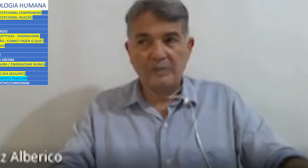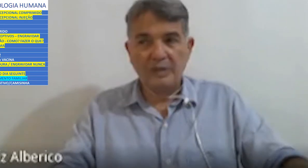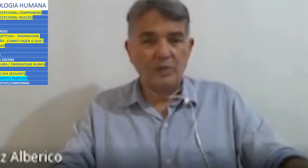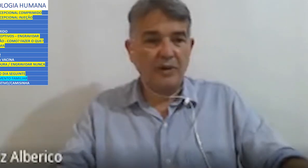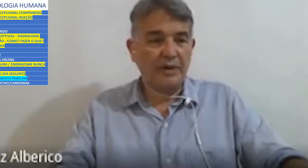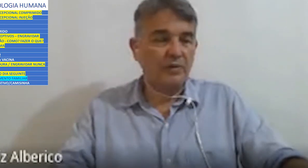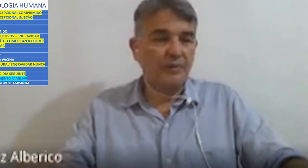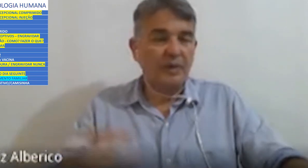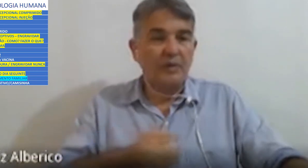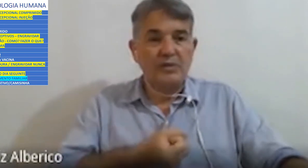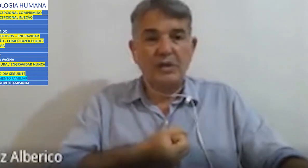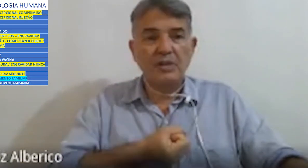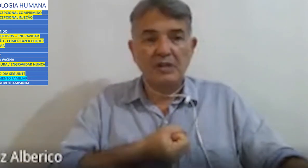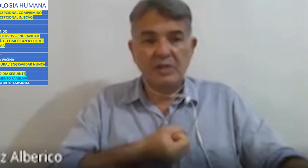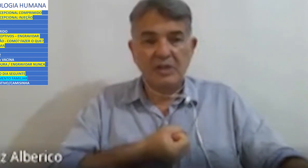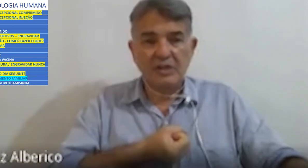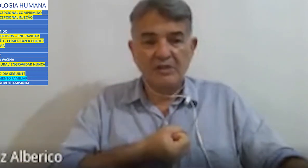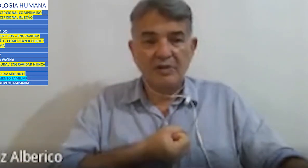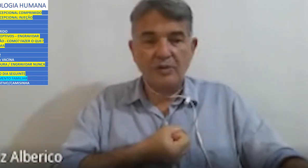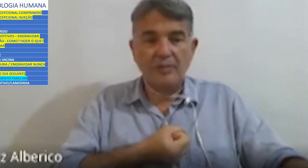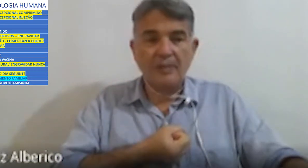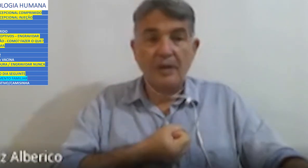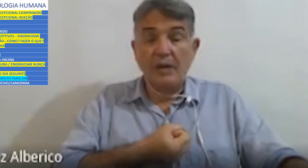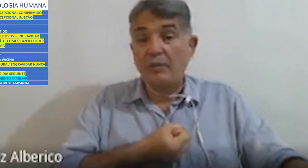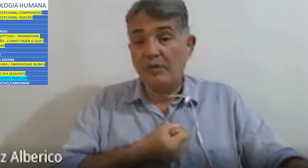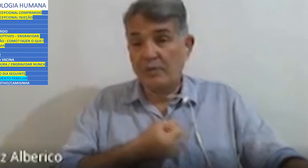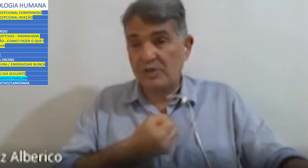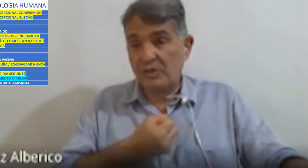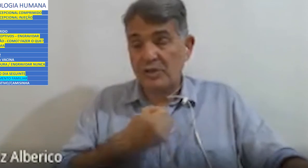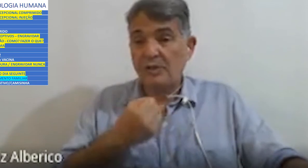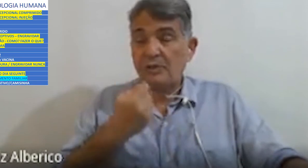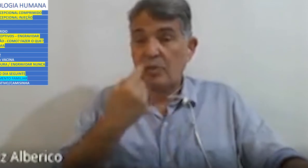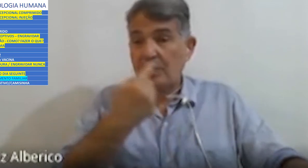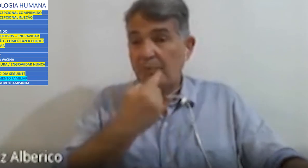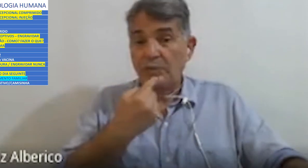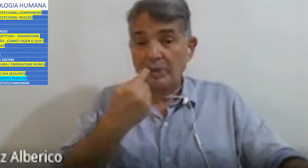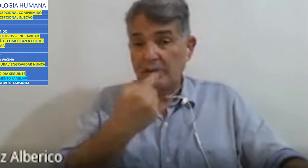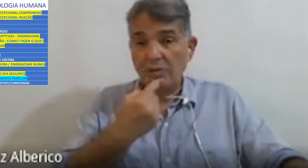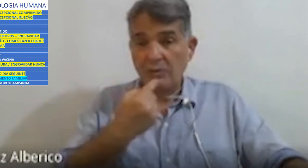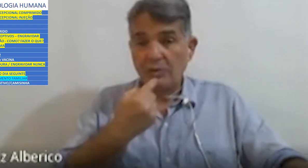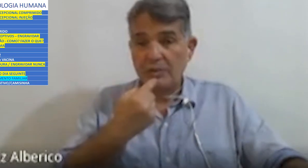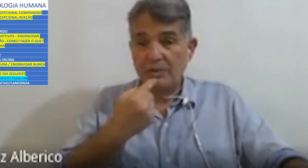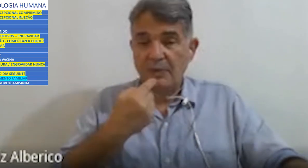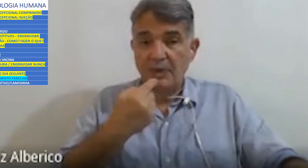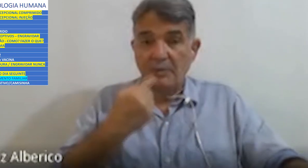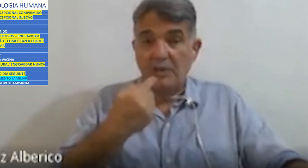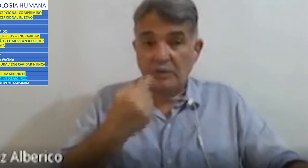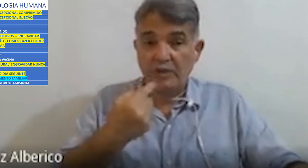pensamento correto. O sinal de anos a gente já viu. Por favor, gente, sinal de boca apontando é uma coisa. Mas se for falar